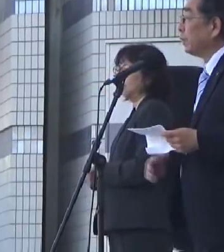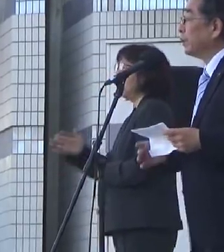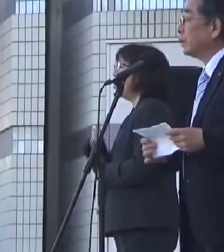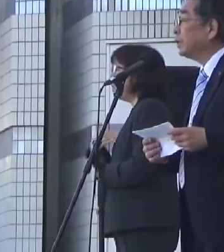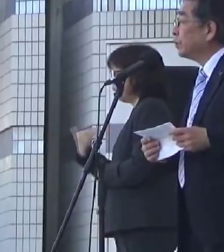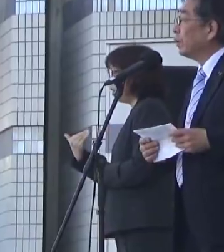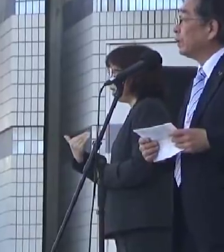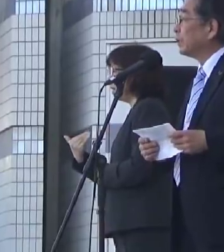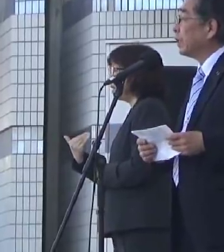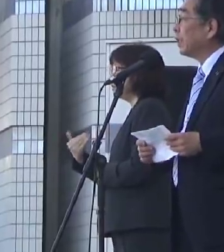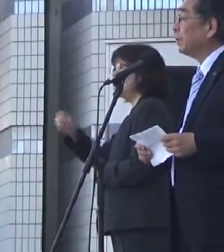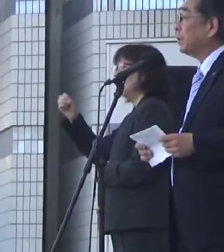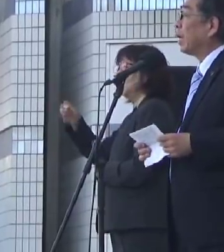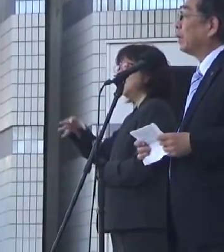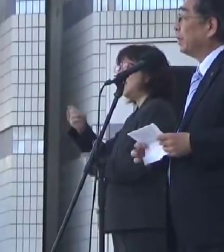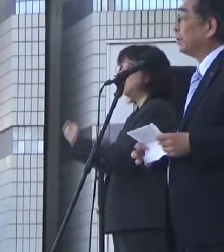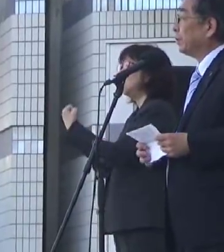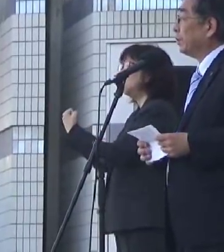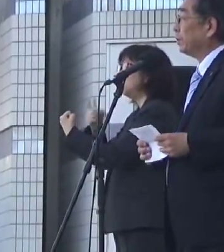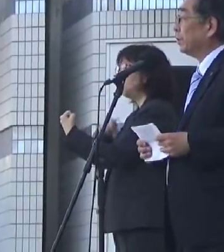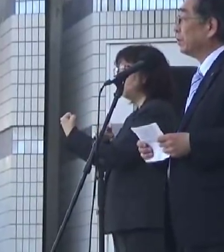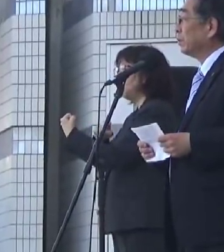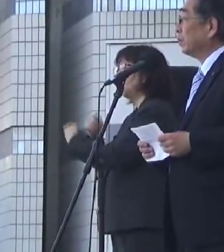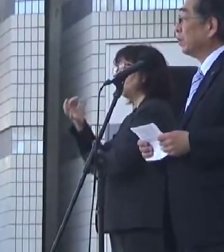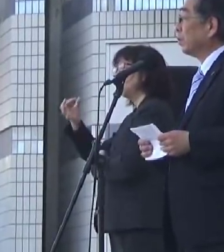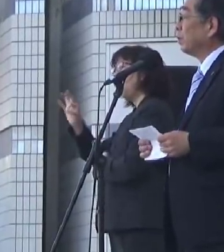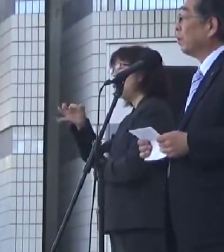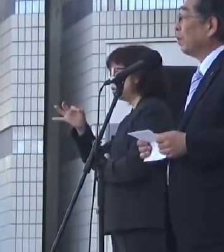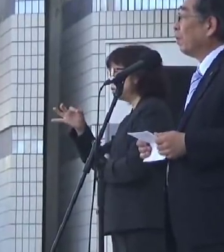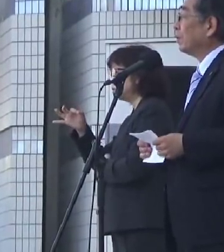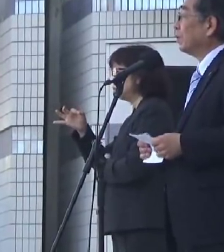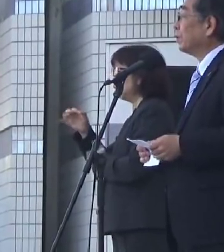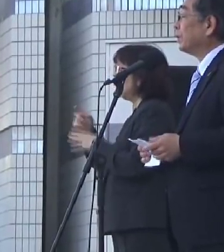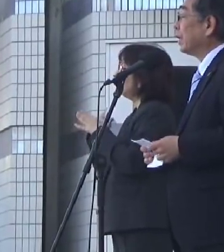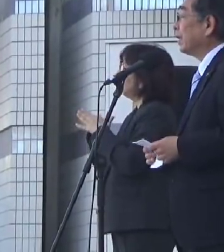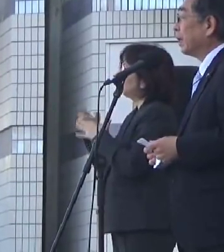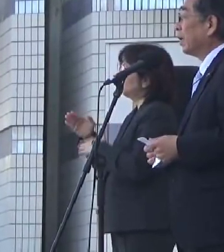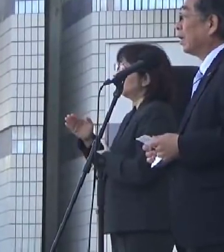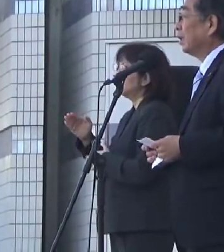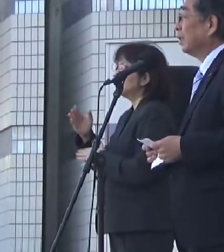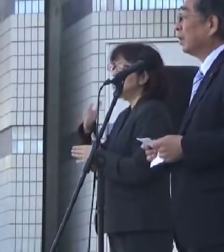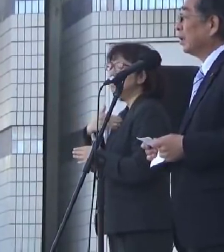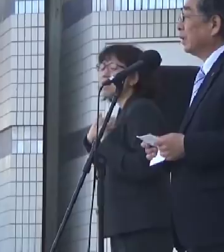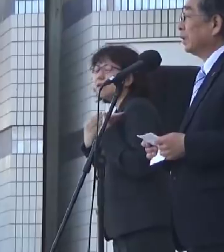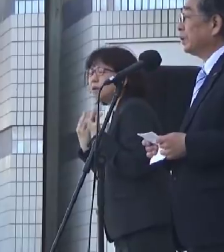我々の電気料金がいつの間にか知らないうちに上がっていくという、これを多くの人